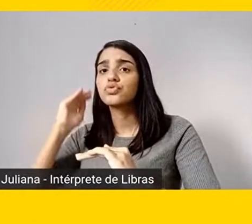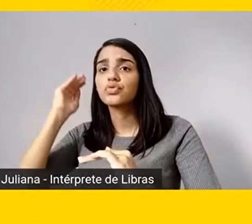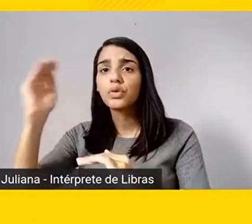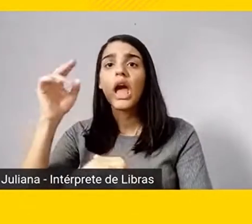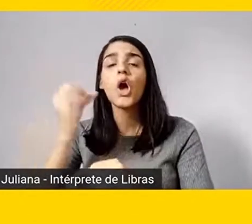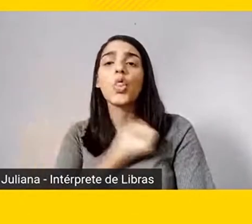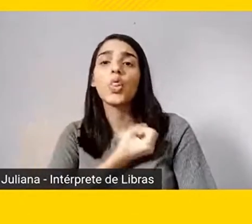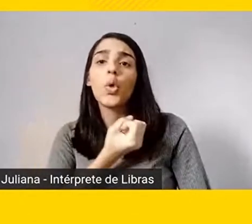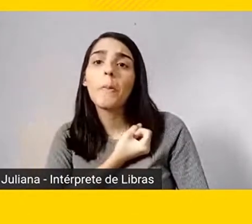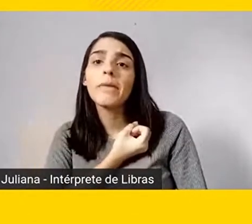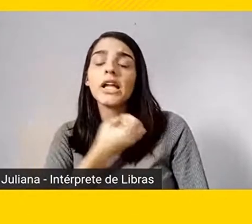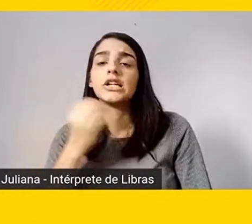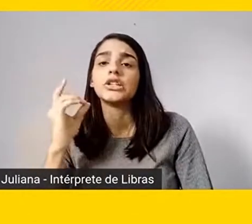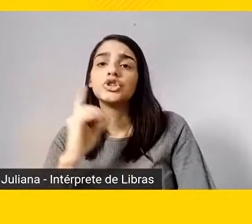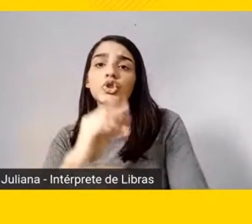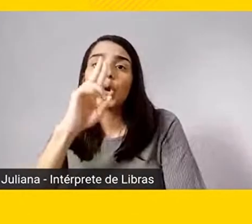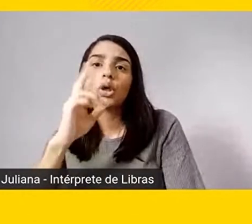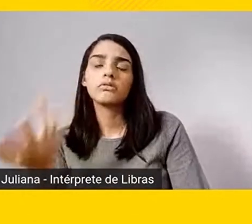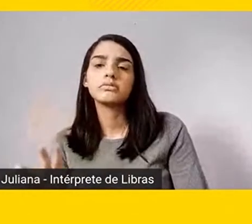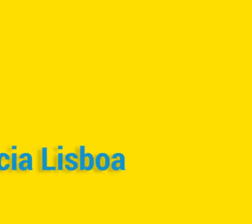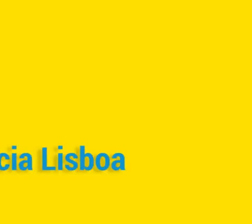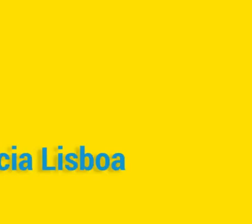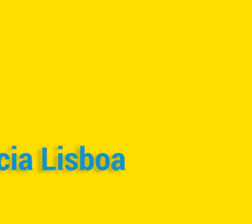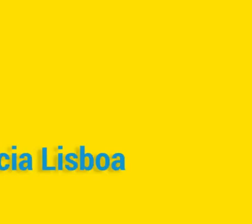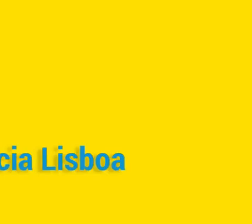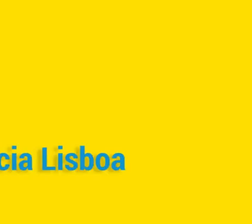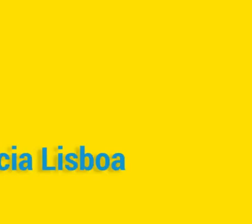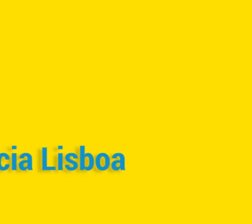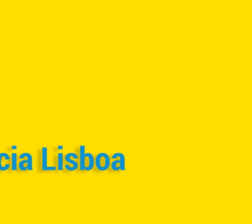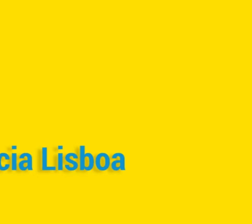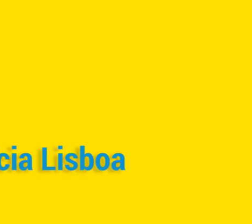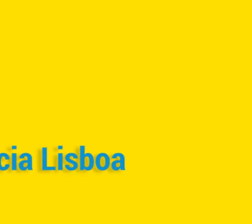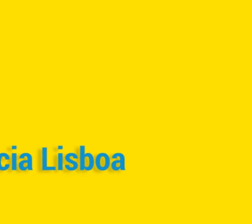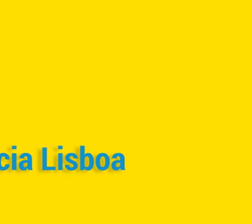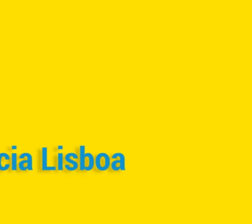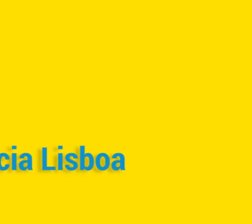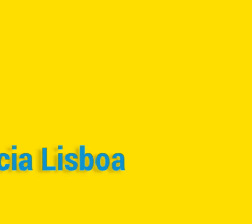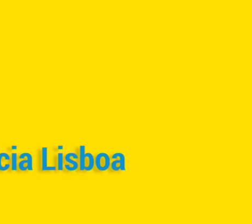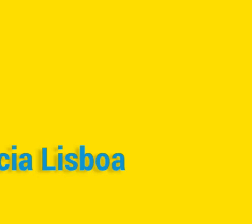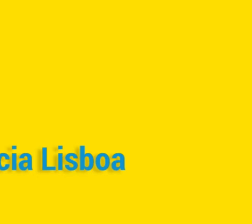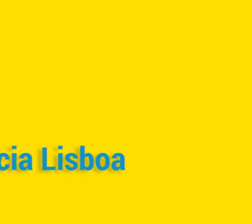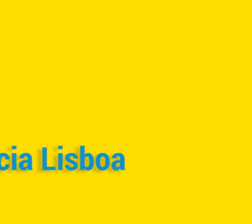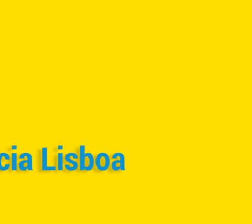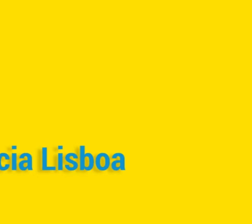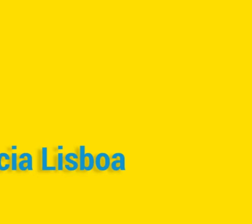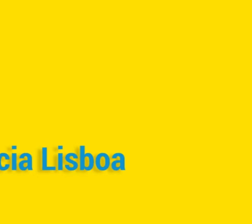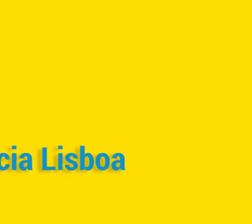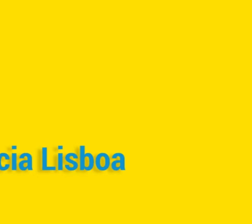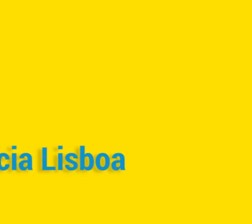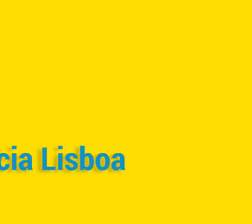investimento per capita precisa aumentar. Tchau! Tchau! Tchau! Tchau!